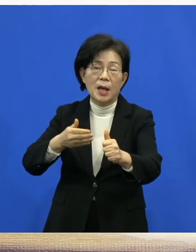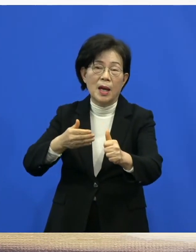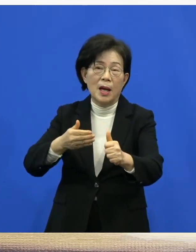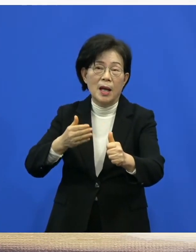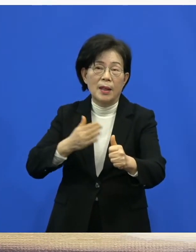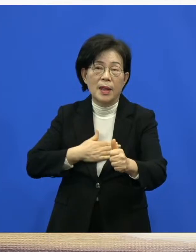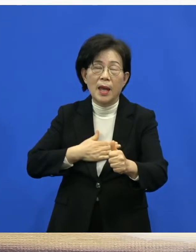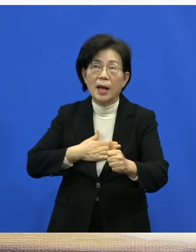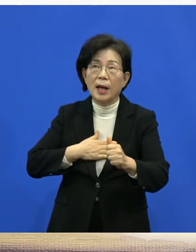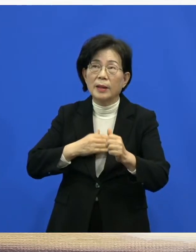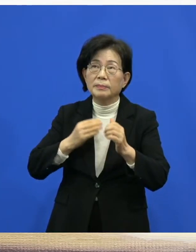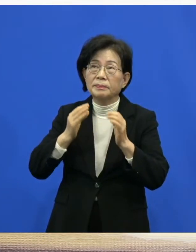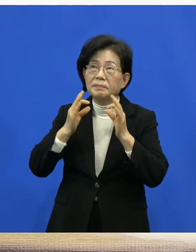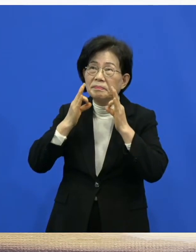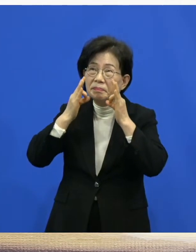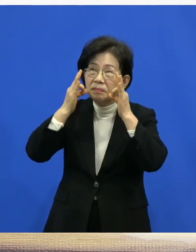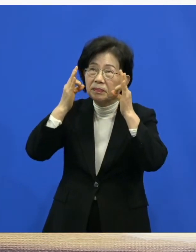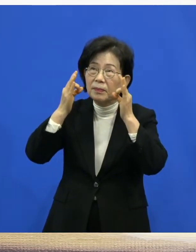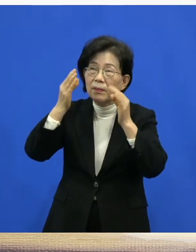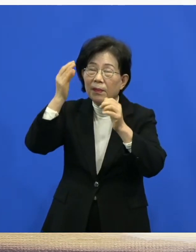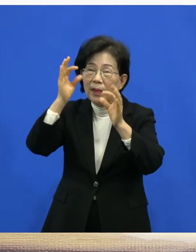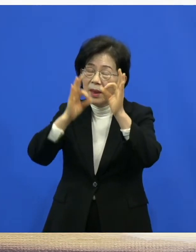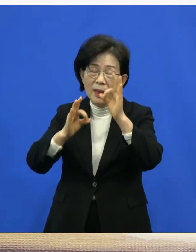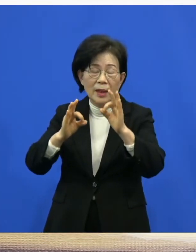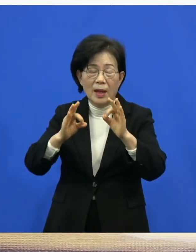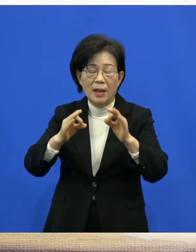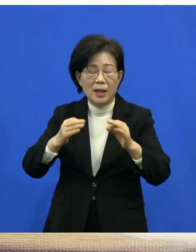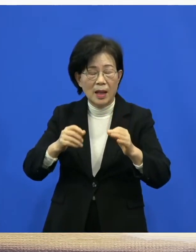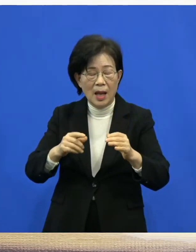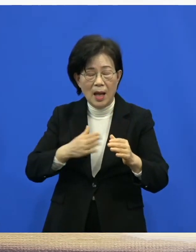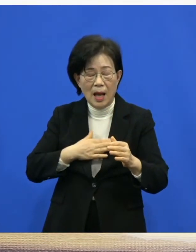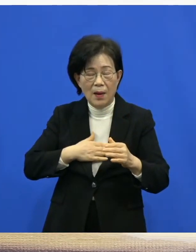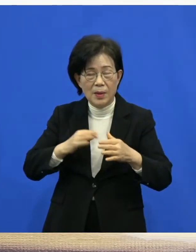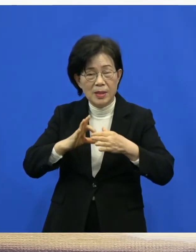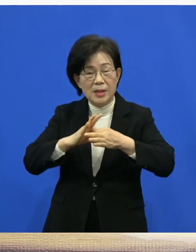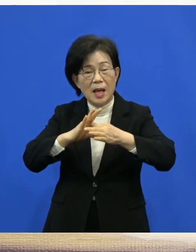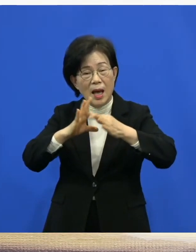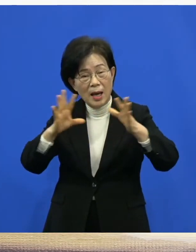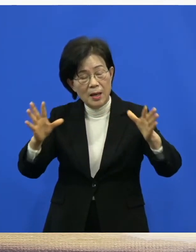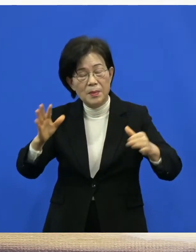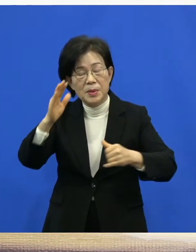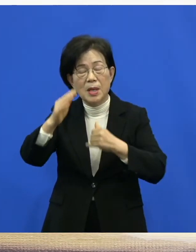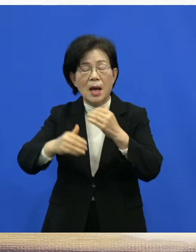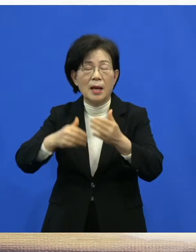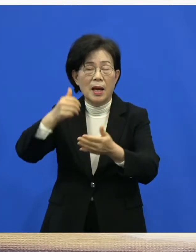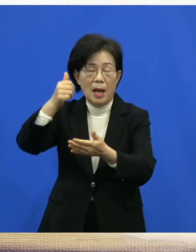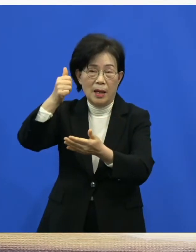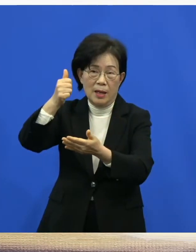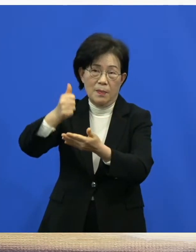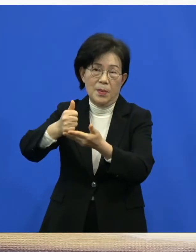내가 구하든 구하지 않든, 내가 성실하지 않든, 하나님에 대해서 내가